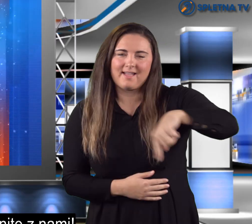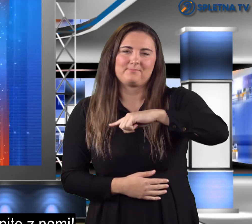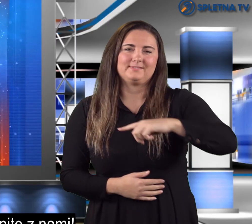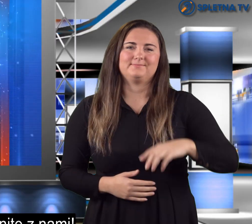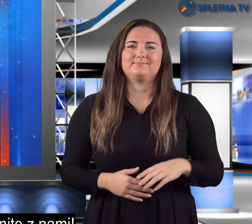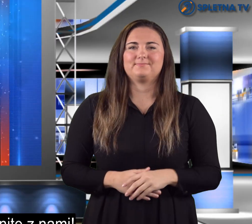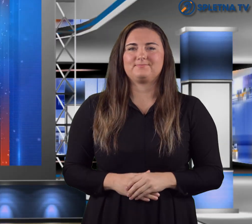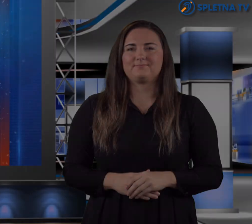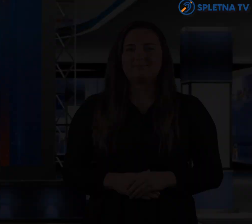Ostanite z nami.